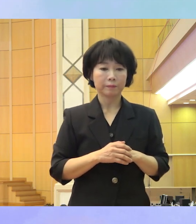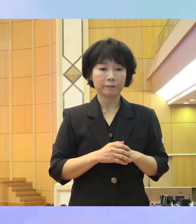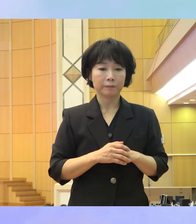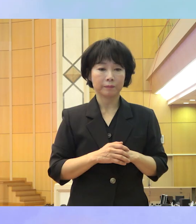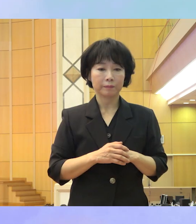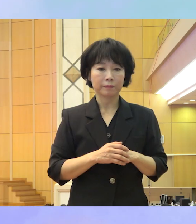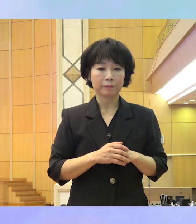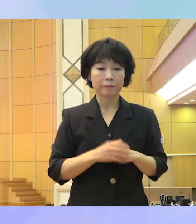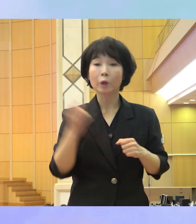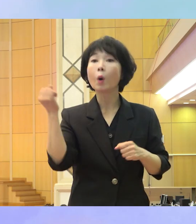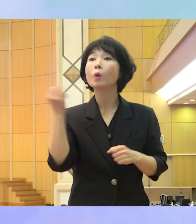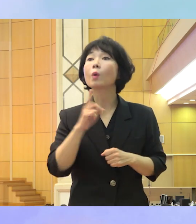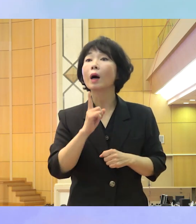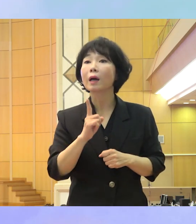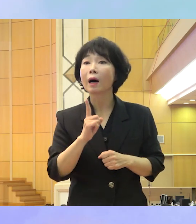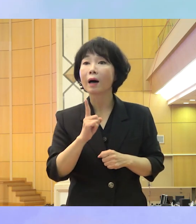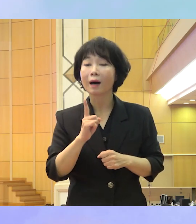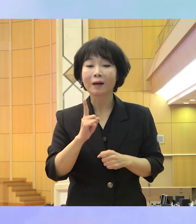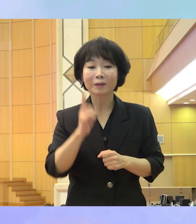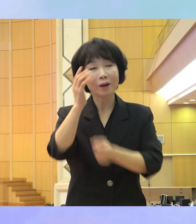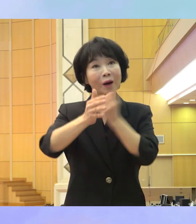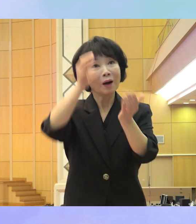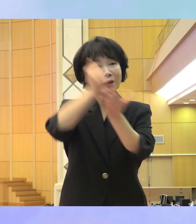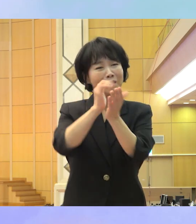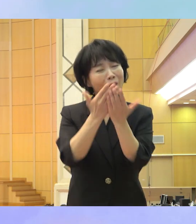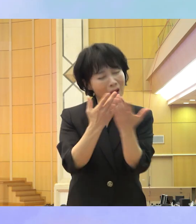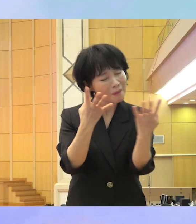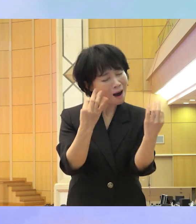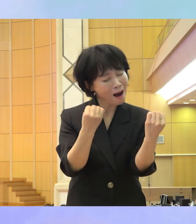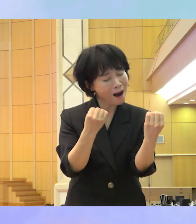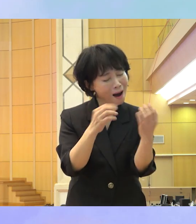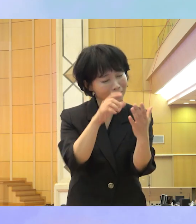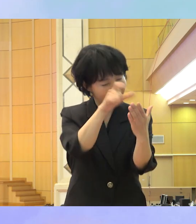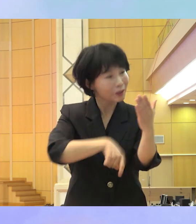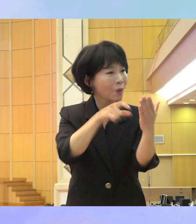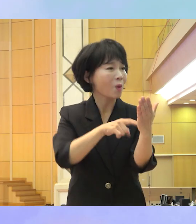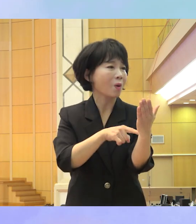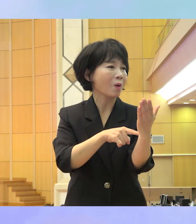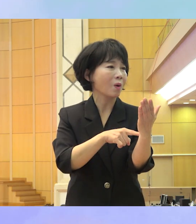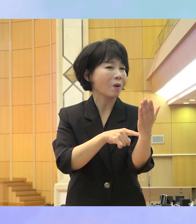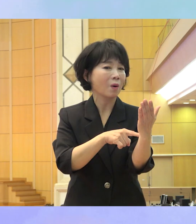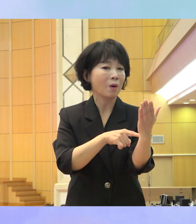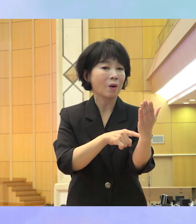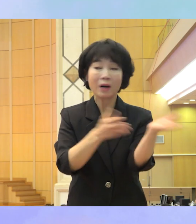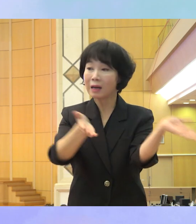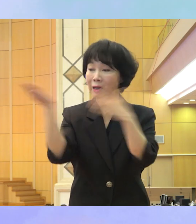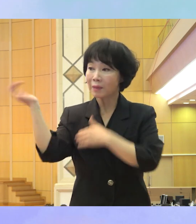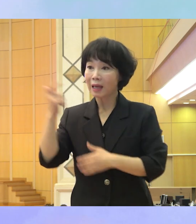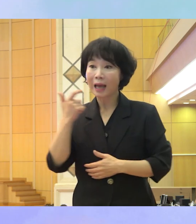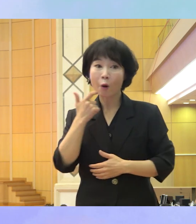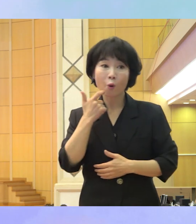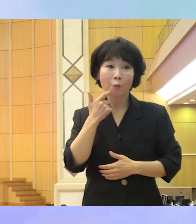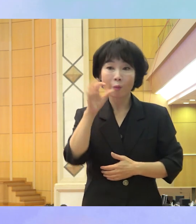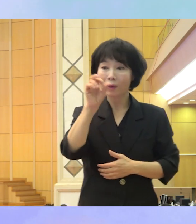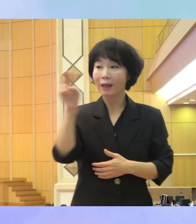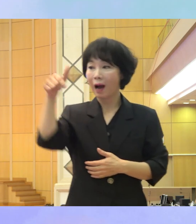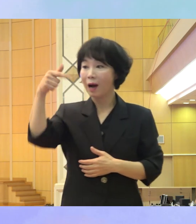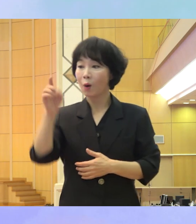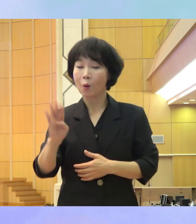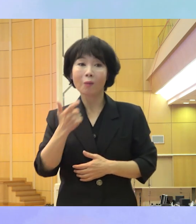또 하나 성경 너무나 많지만 야곱이라고 하는 사람도